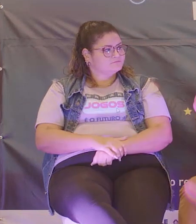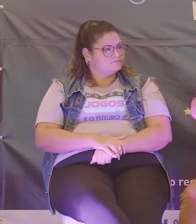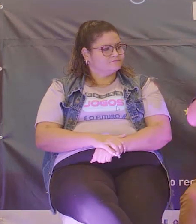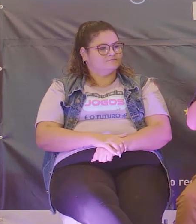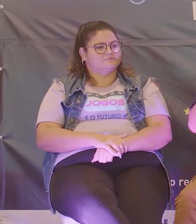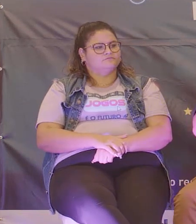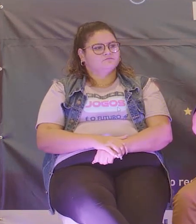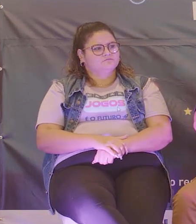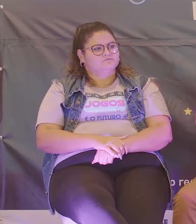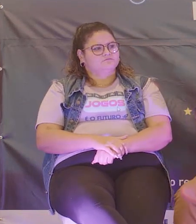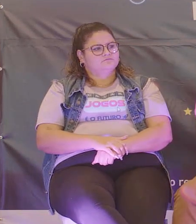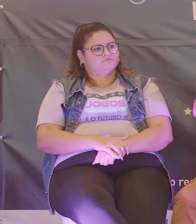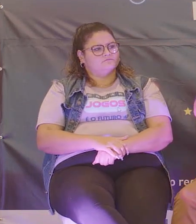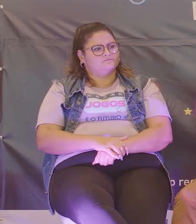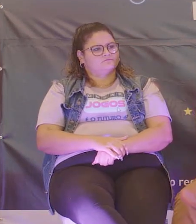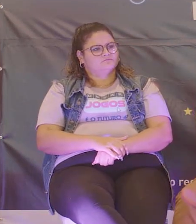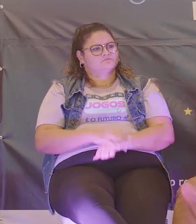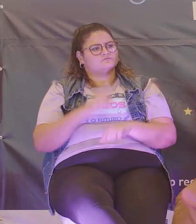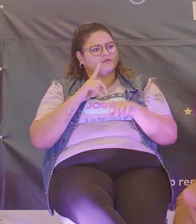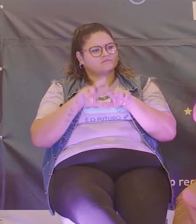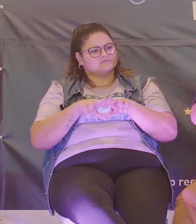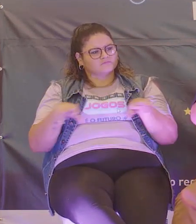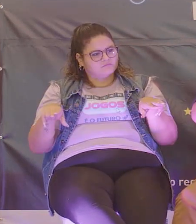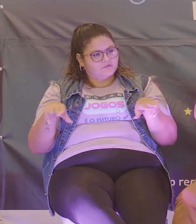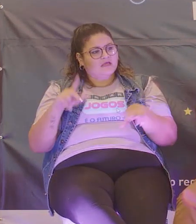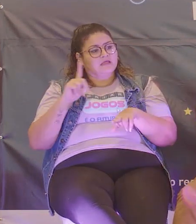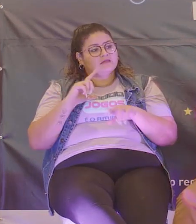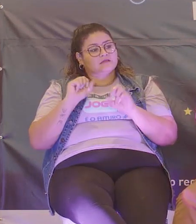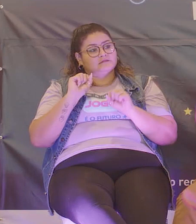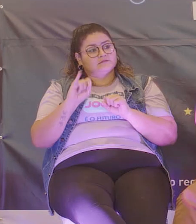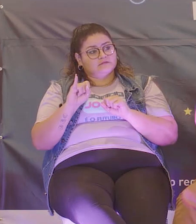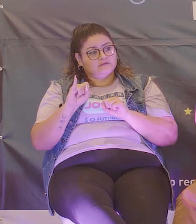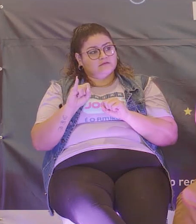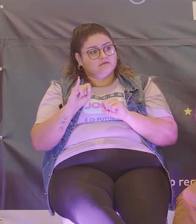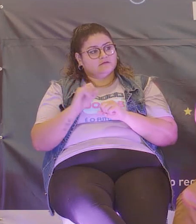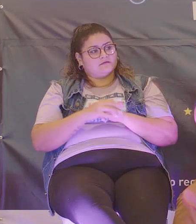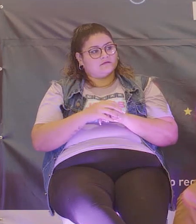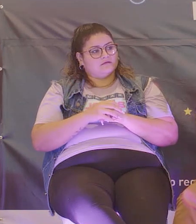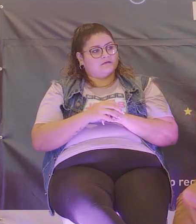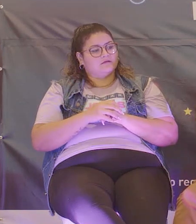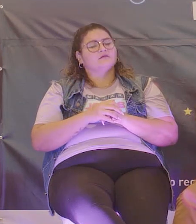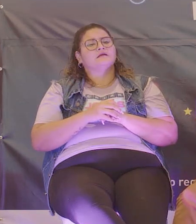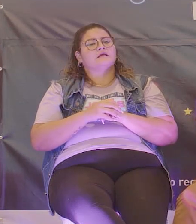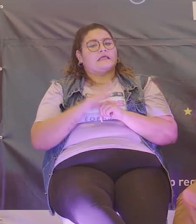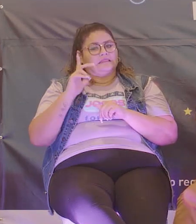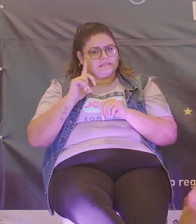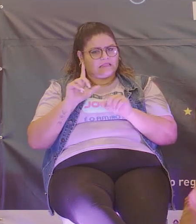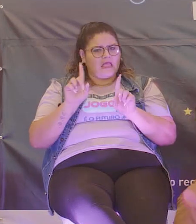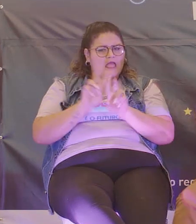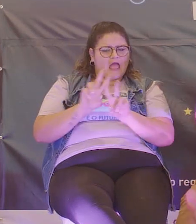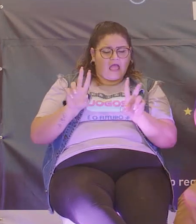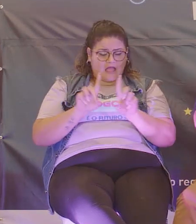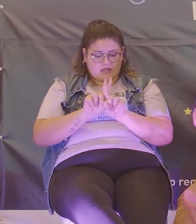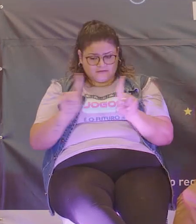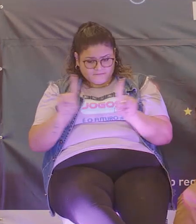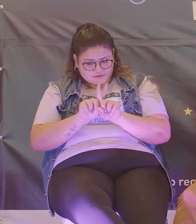tem bastante... Tem a parte de serious games, que se você pega é uma parte que volta muito para a educação, mas não é só a educação,